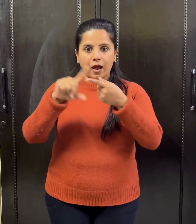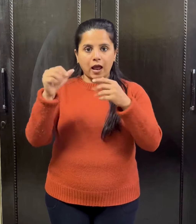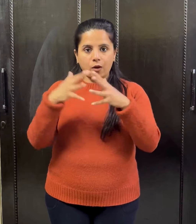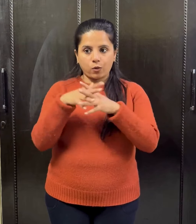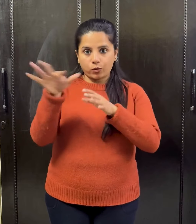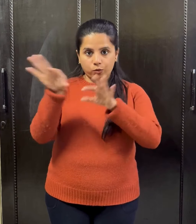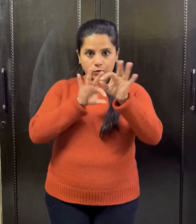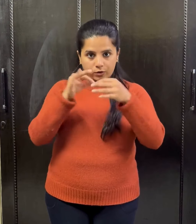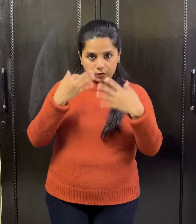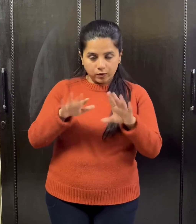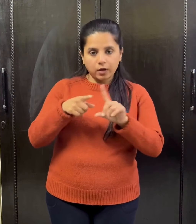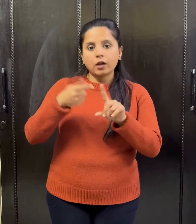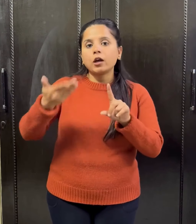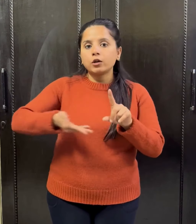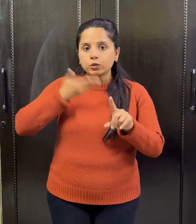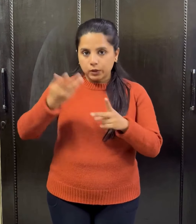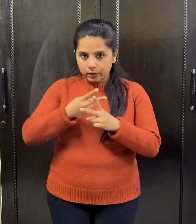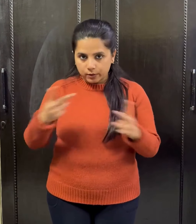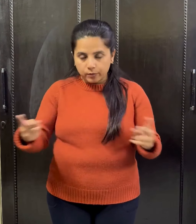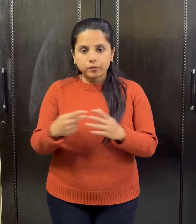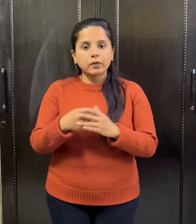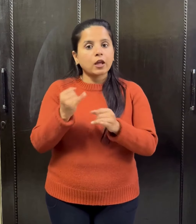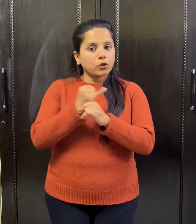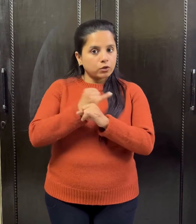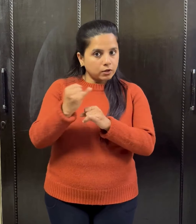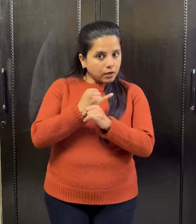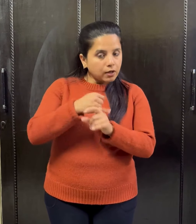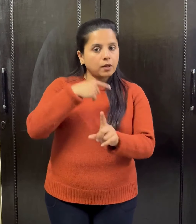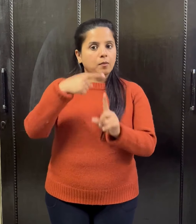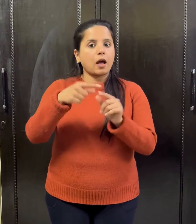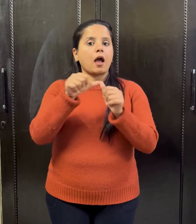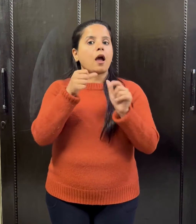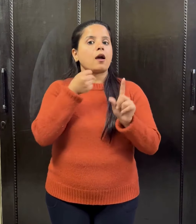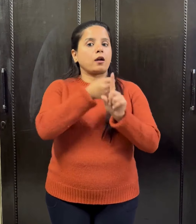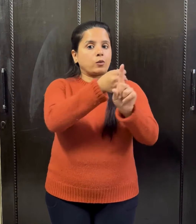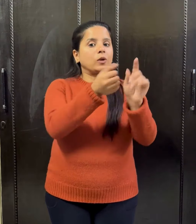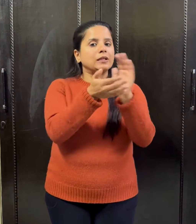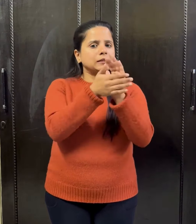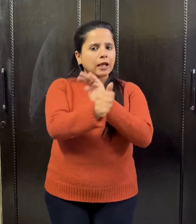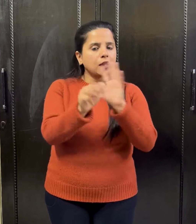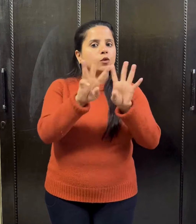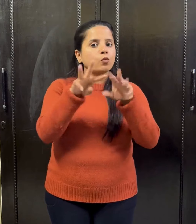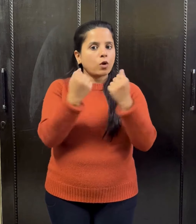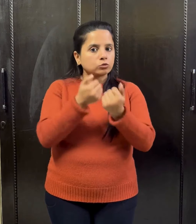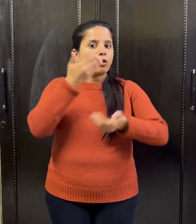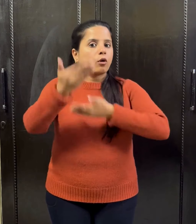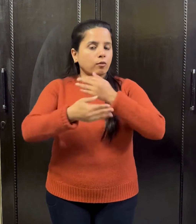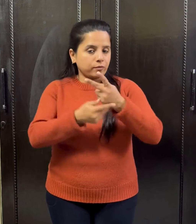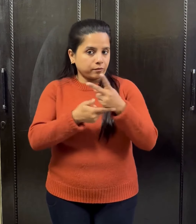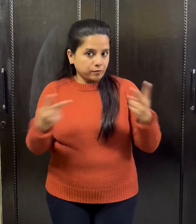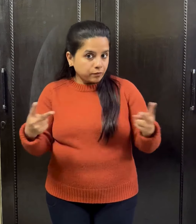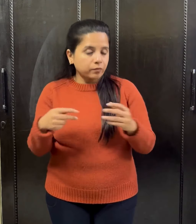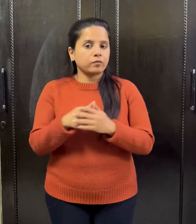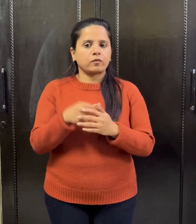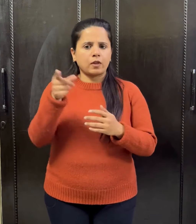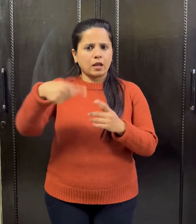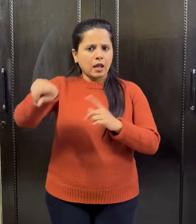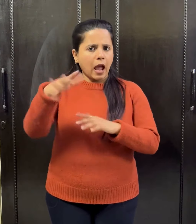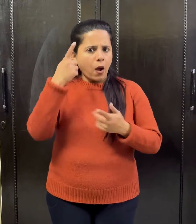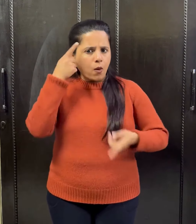ट्रेनिंग, इंटर्नशिप और एडवोकेसी स्किल बिल्डिंग वर्कशॉप्स, इंटरवेंशन का स्ट्रेटेजिक एक्शन